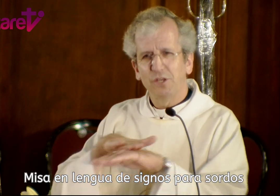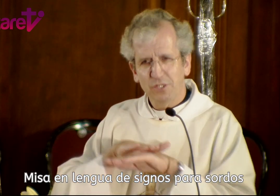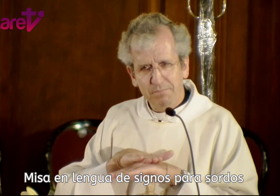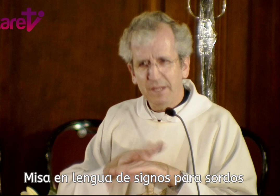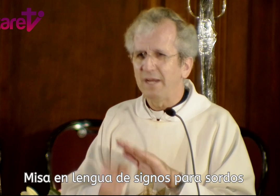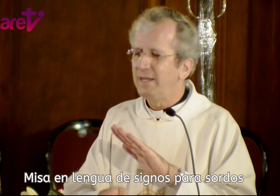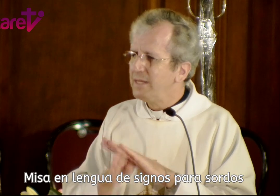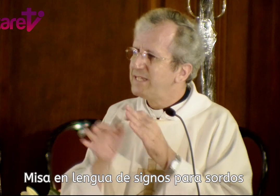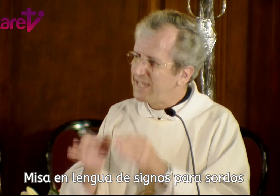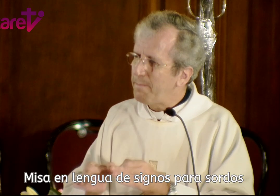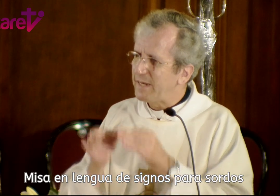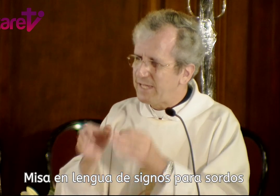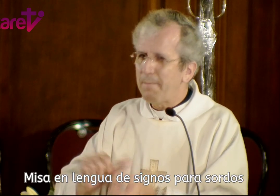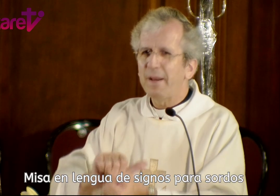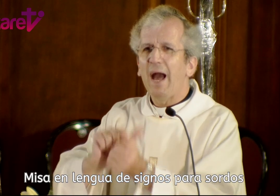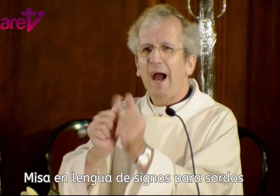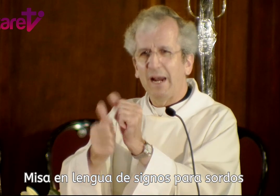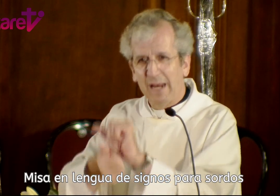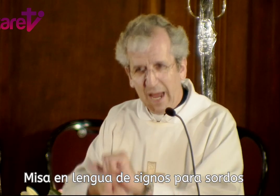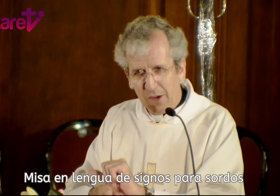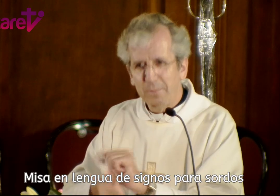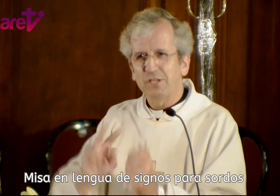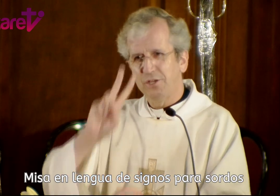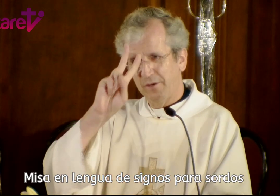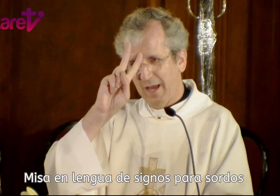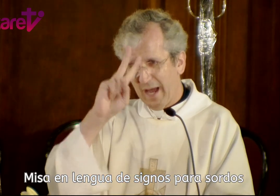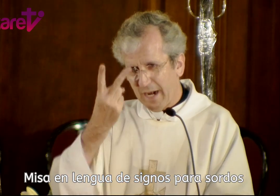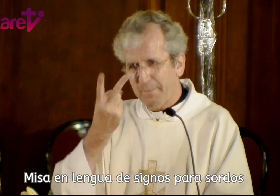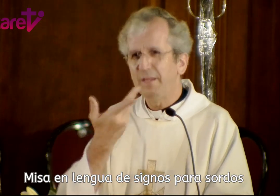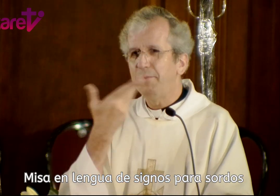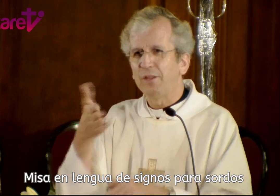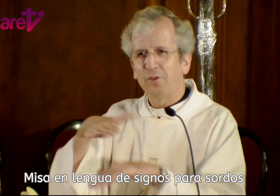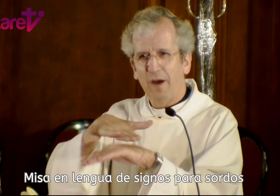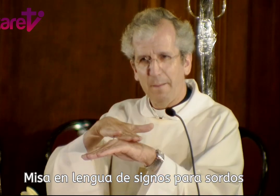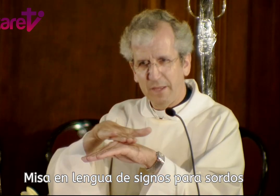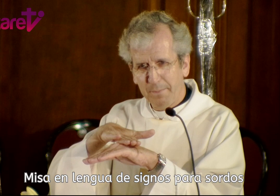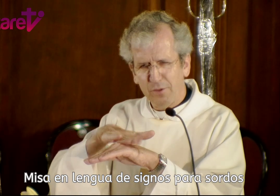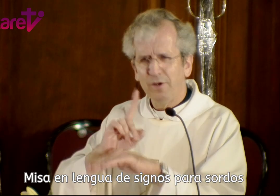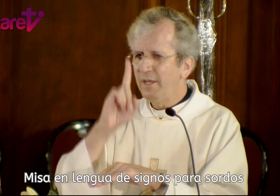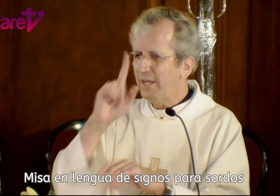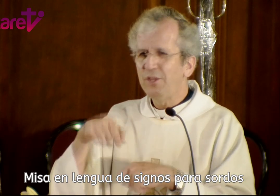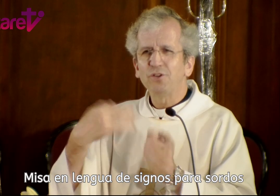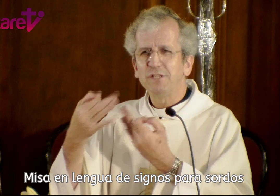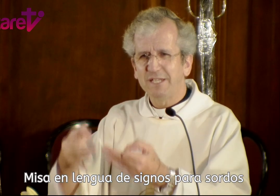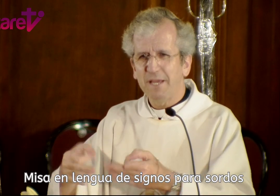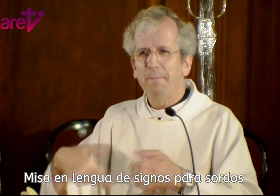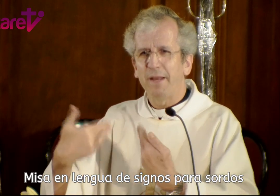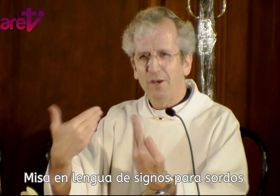nos invita siempre, siempre a la conversión, al arrepentimiento, a pedir perdón, y Dios siempre nos